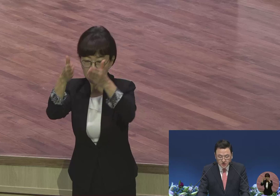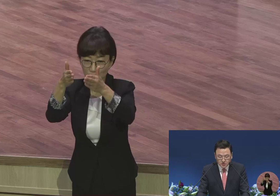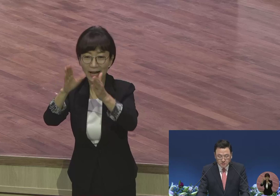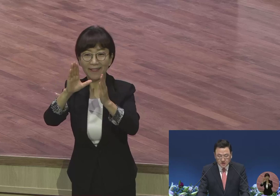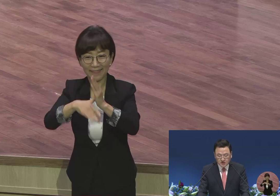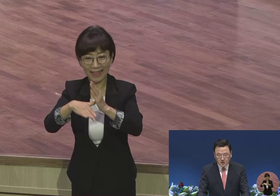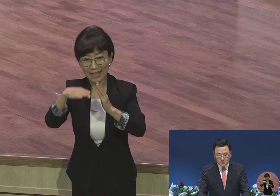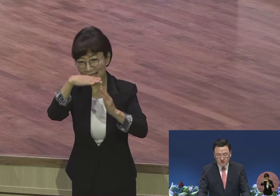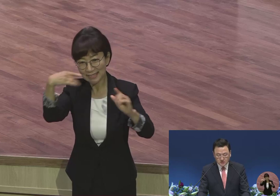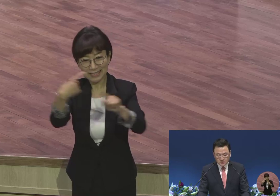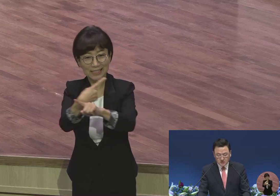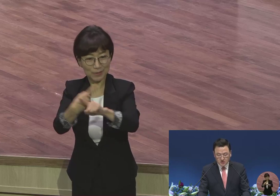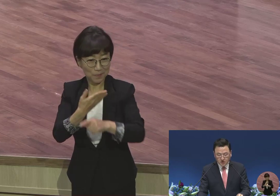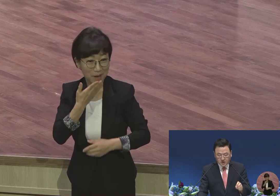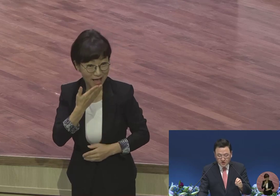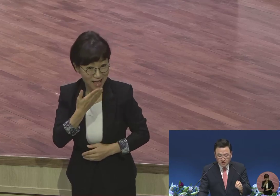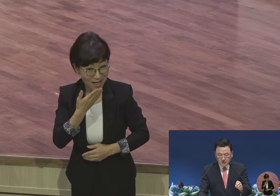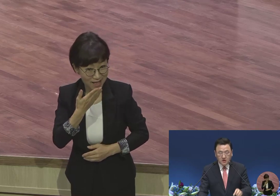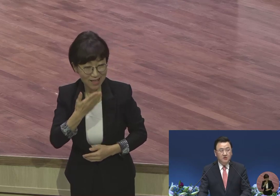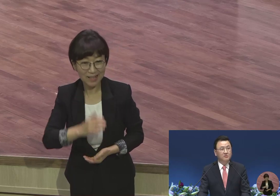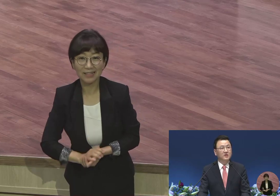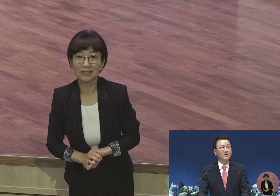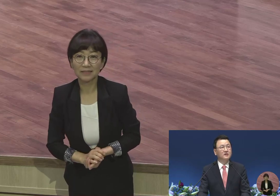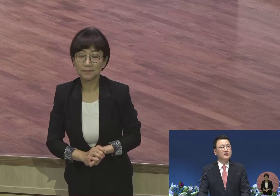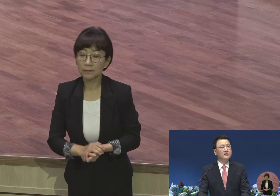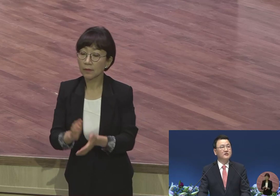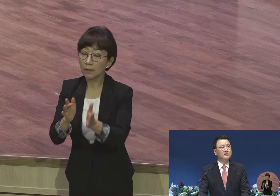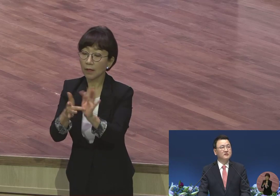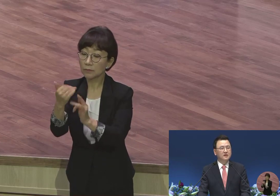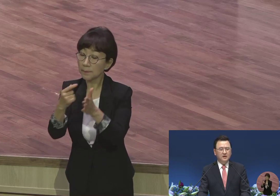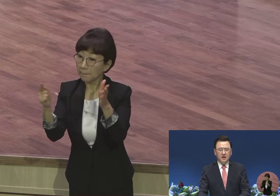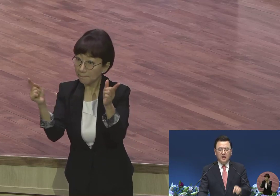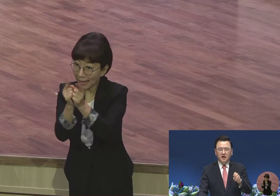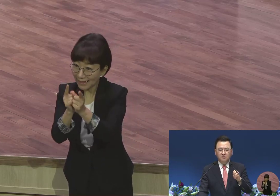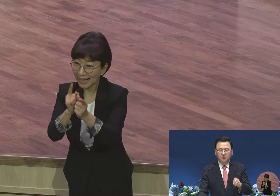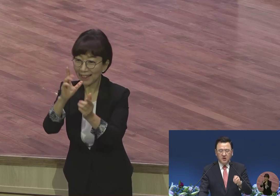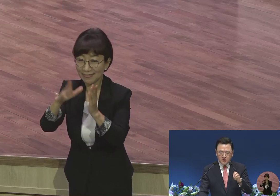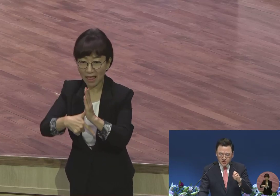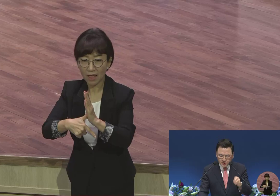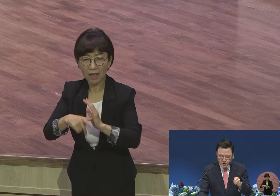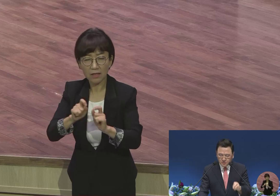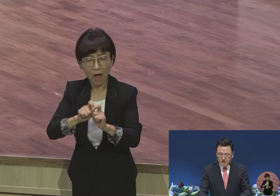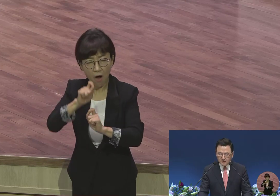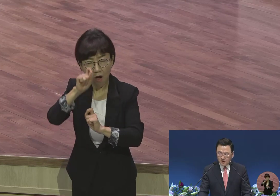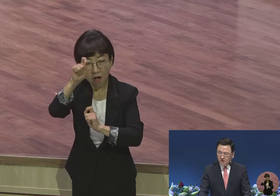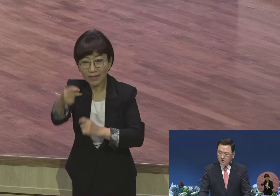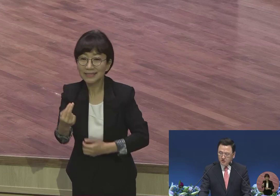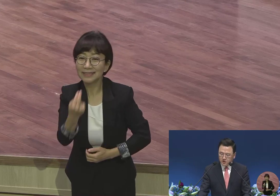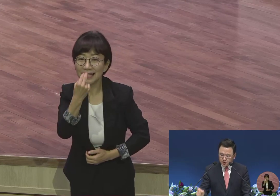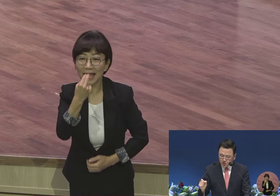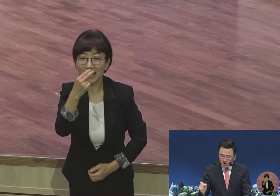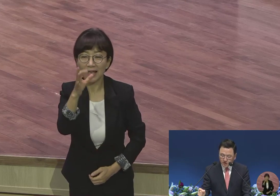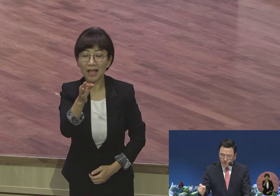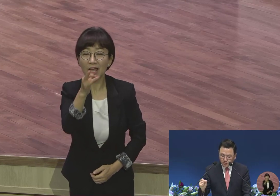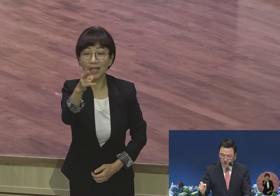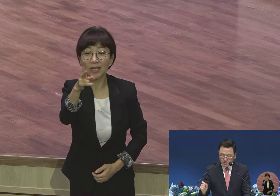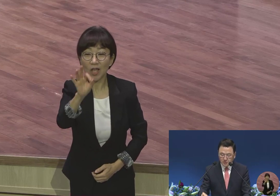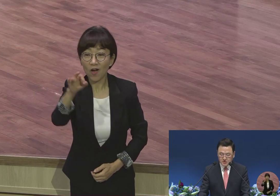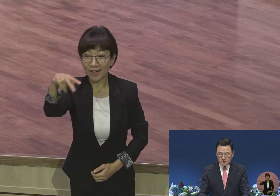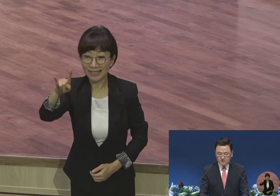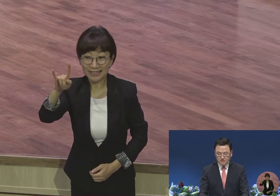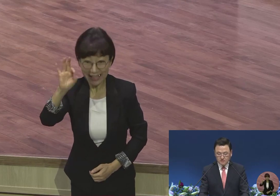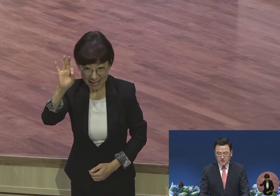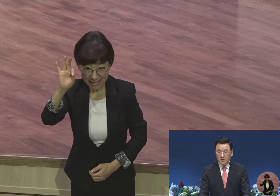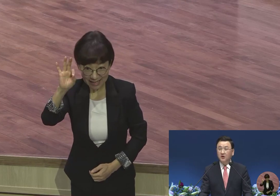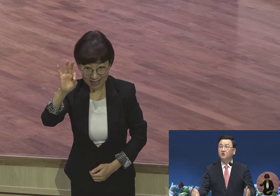문 대신 그리스도를 만나면 거기에는 영생이 있습니다. 양의 문 대신 그리스도 만나면 치유가 있고